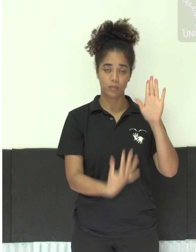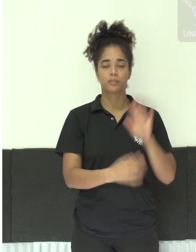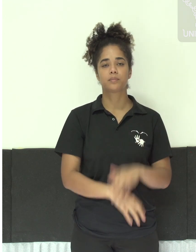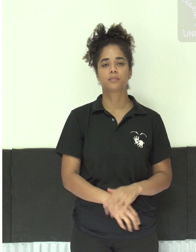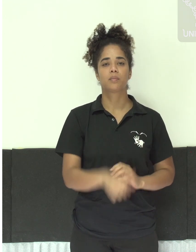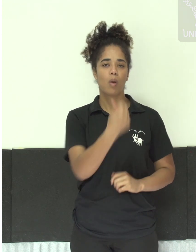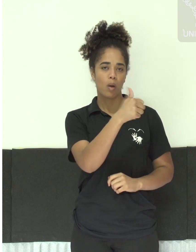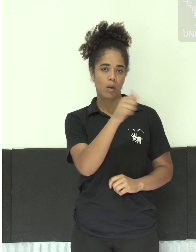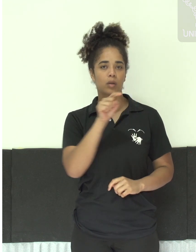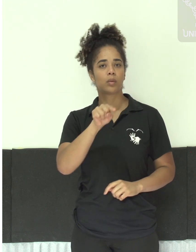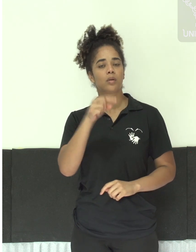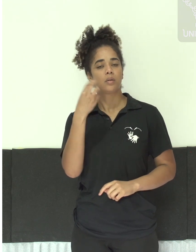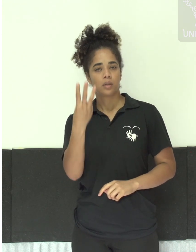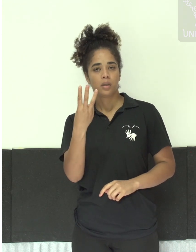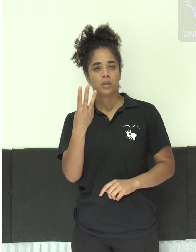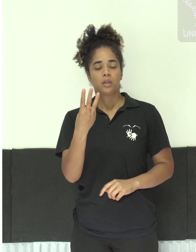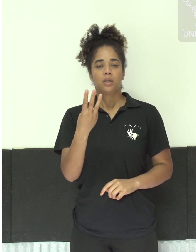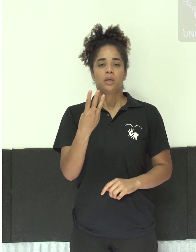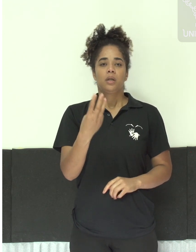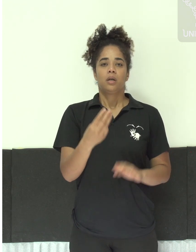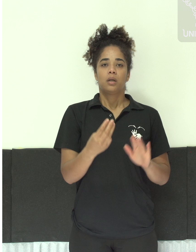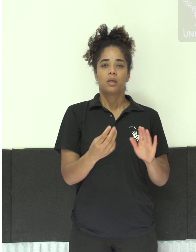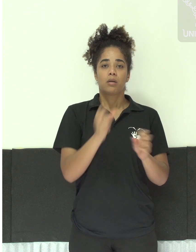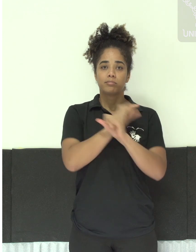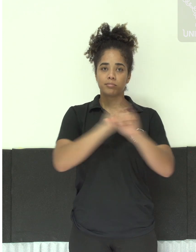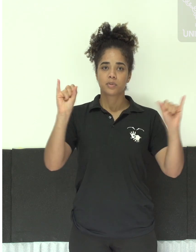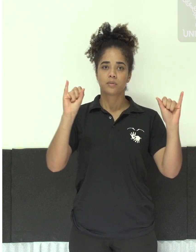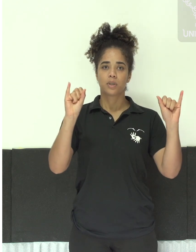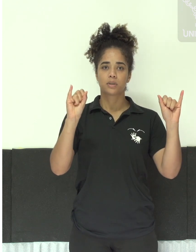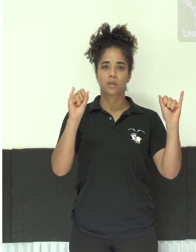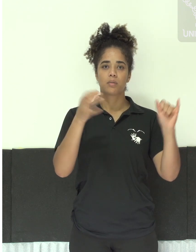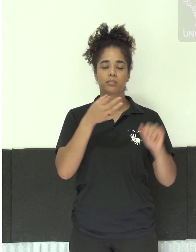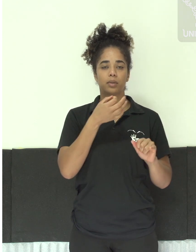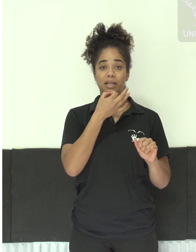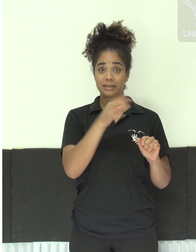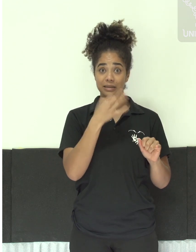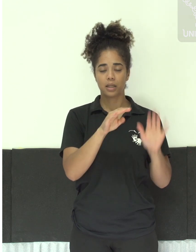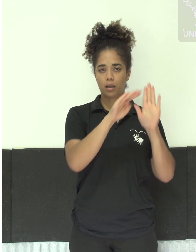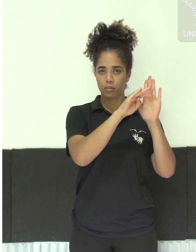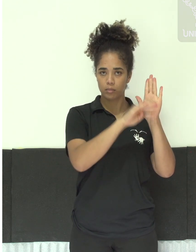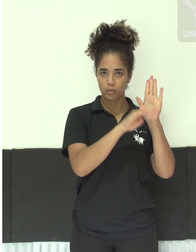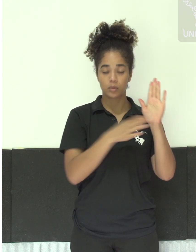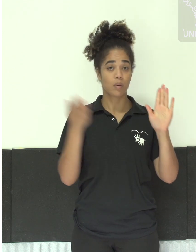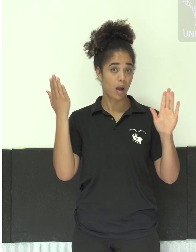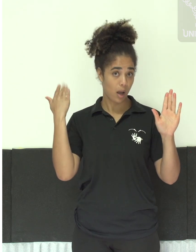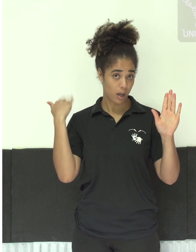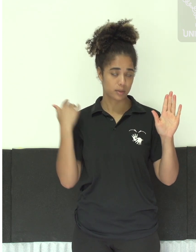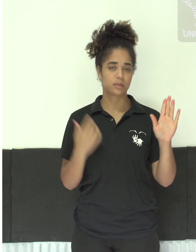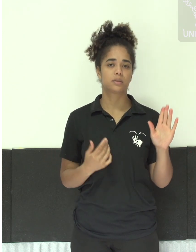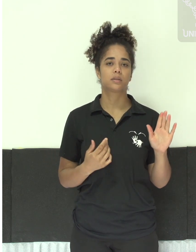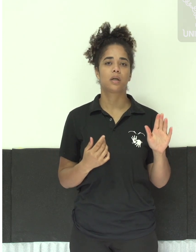11.3. A divulgação citada no item anterior será realizada por meio